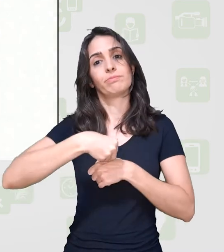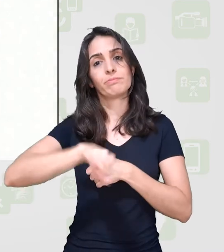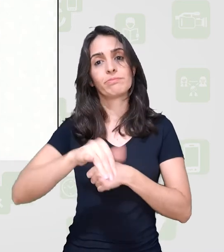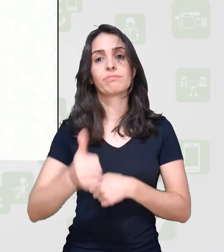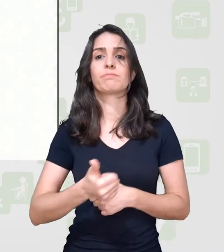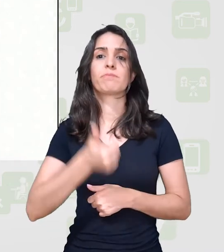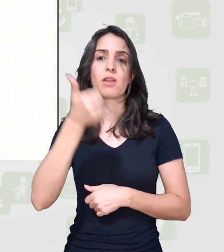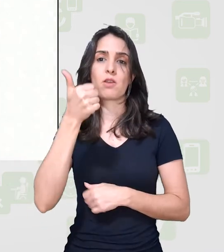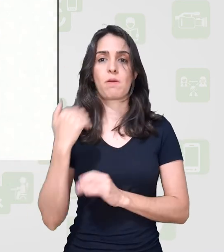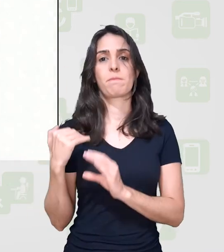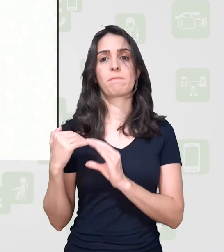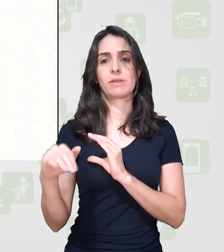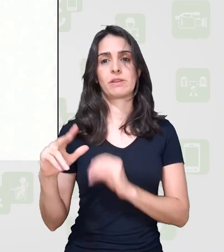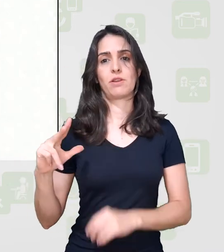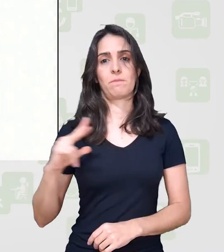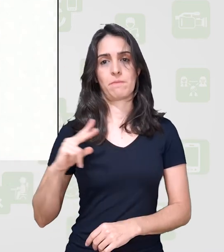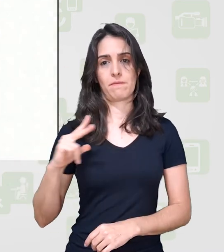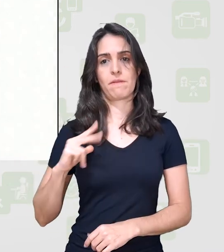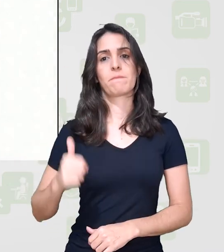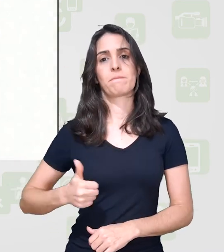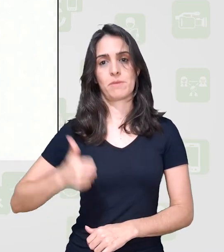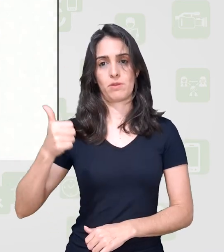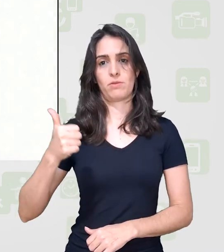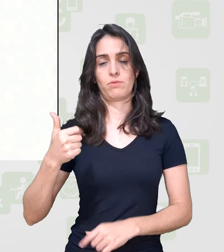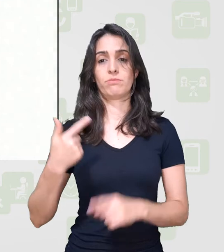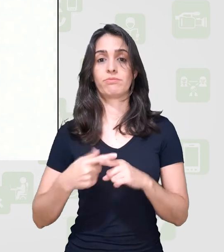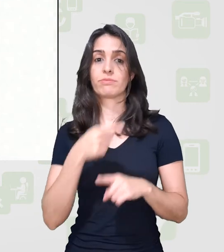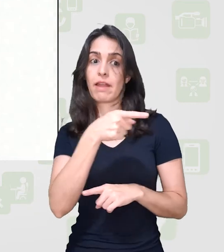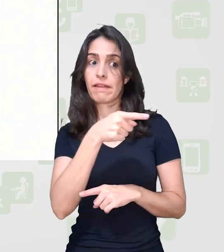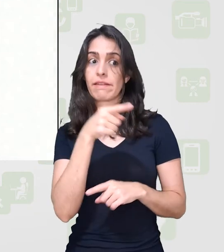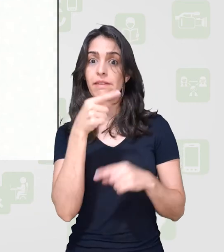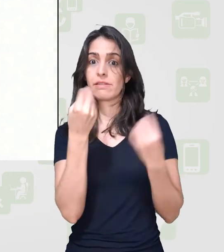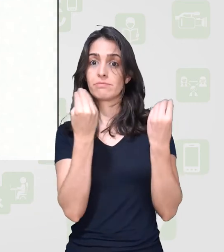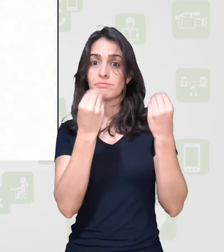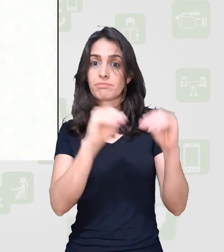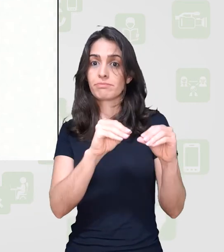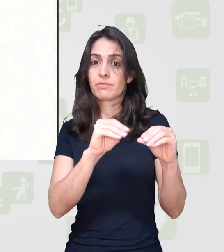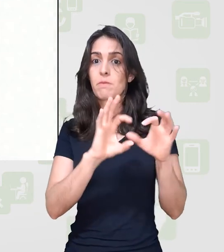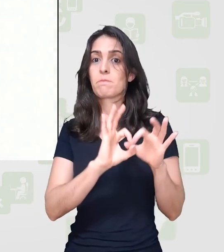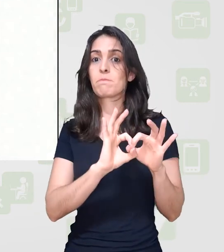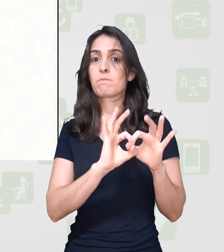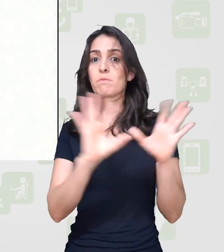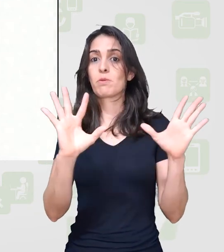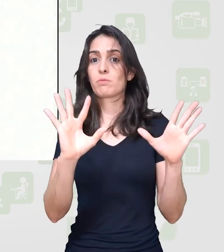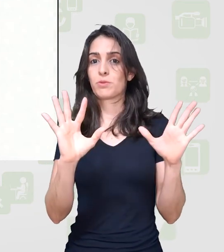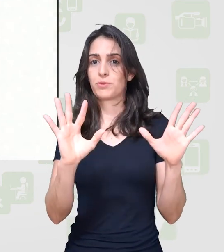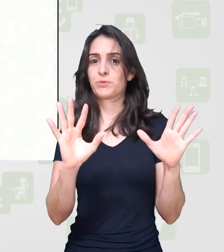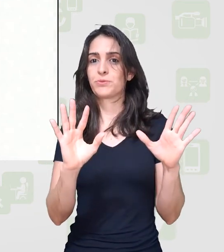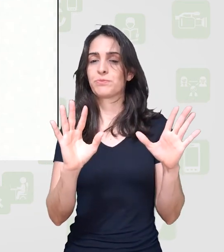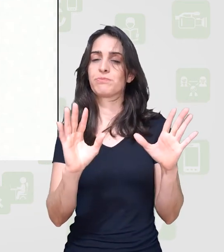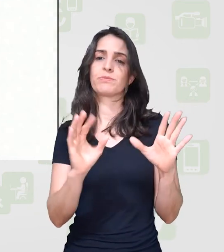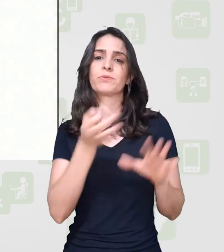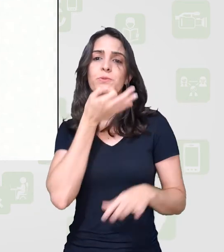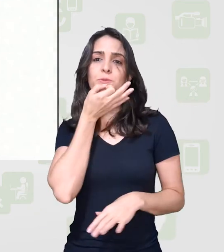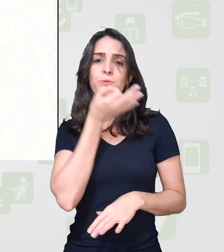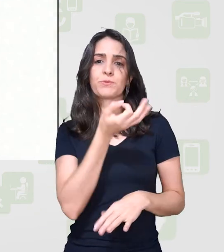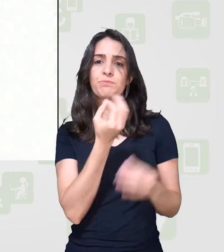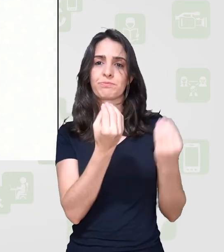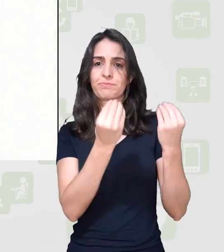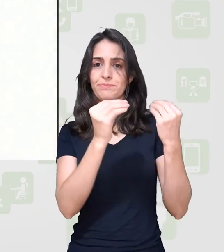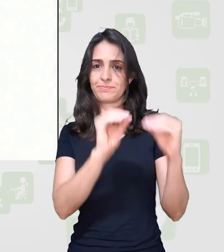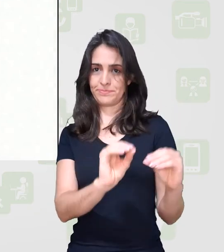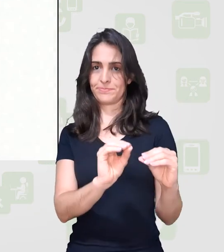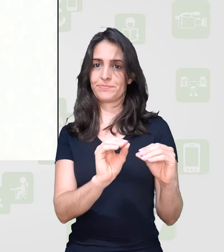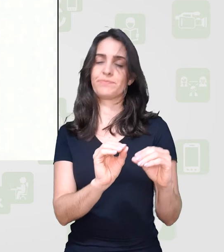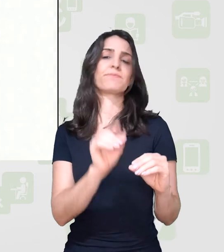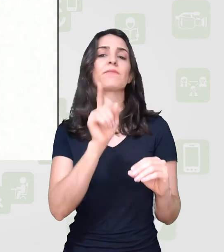É nesse caso é melhor enviar uma mensagem privada porque a avaliação aqui da base de